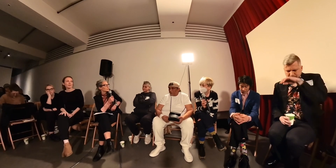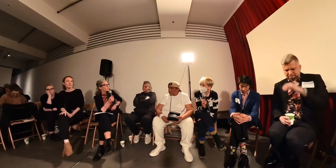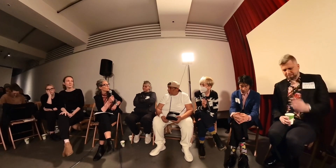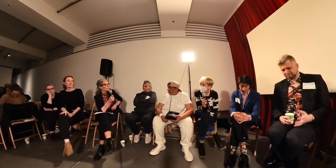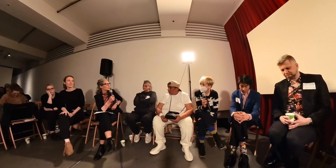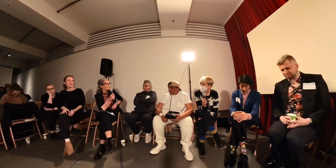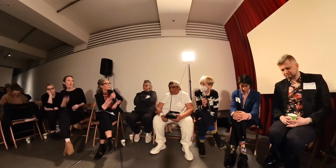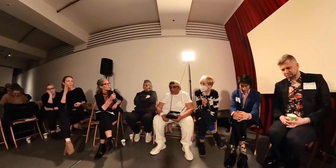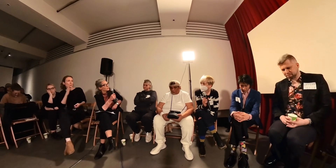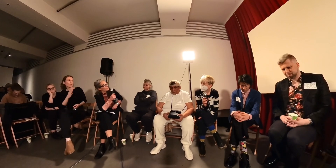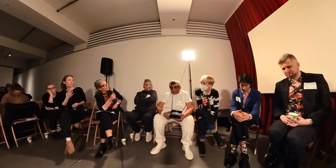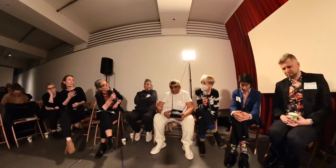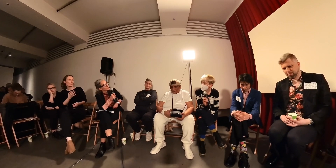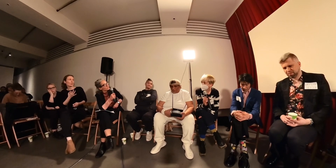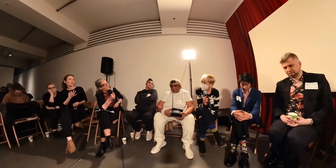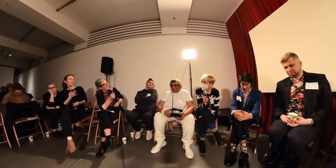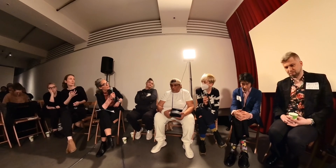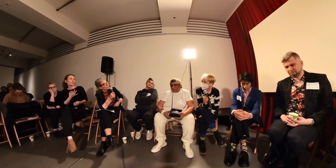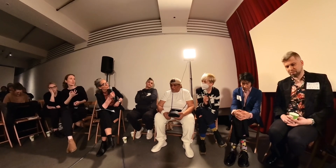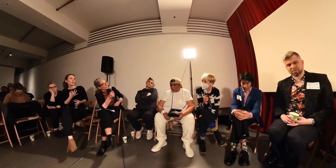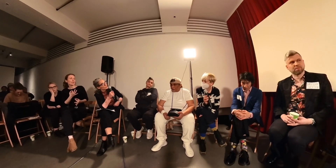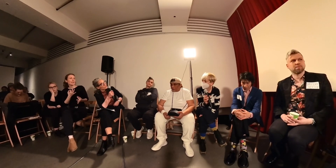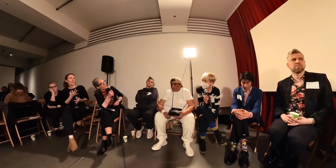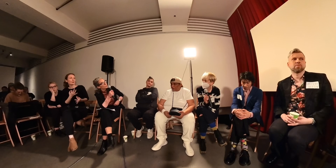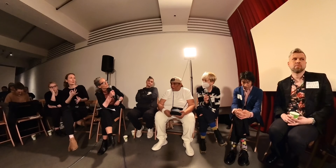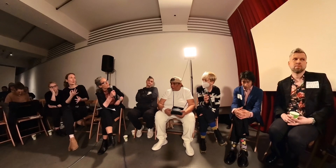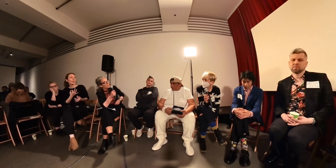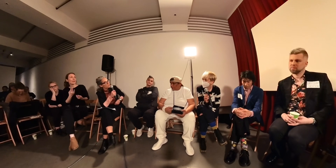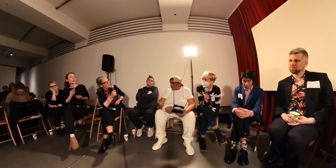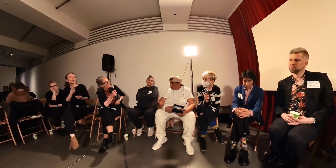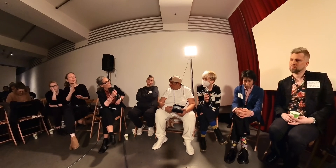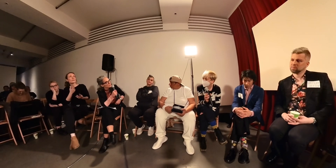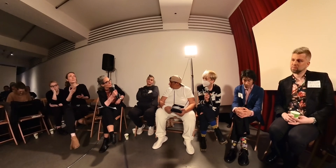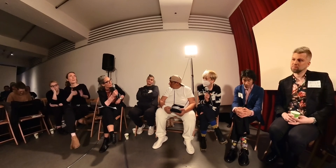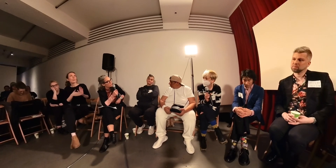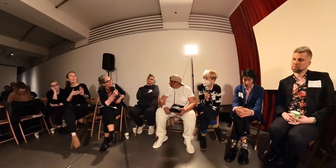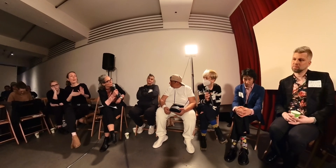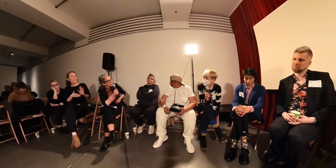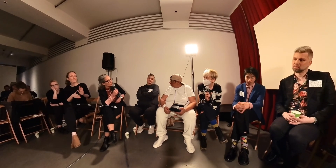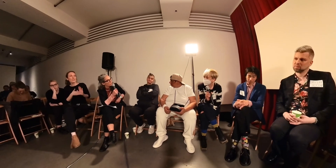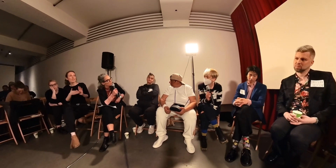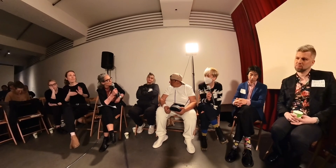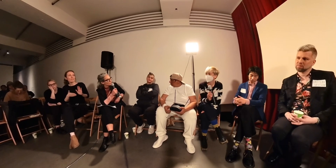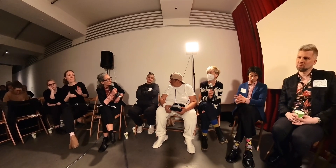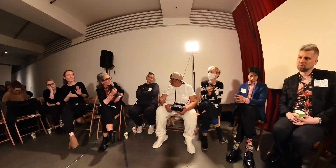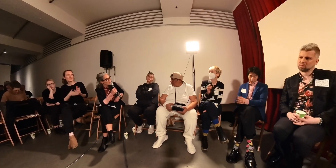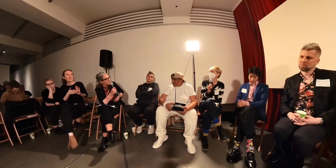ale si můžeme reflektovat i na to, co to vlastně jakoby znamená, když odhlídneme